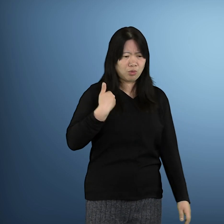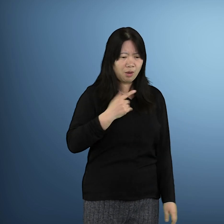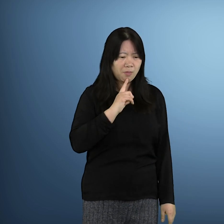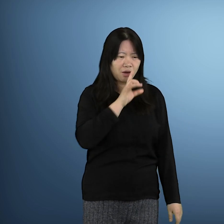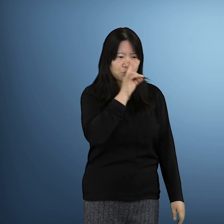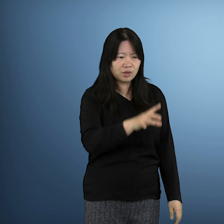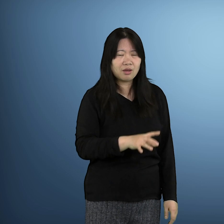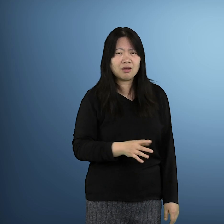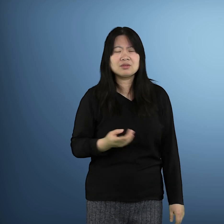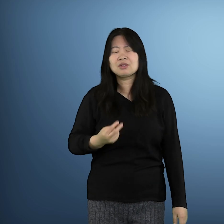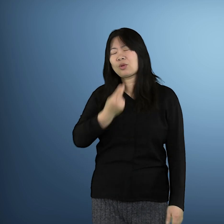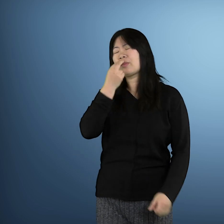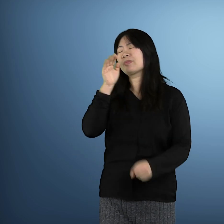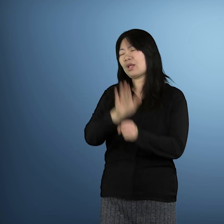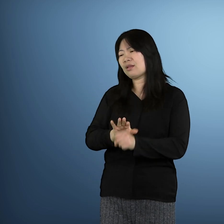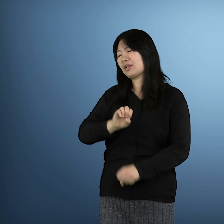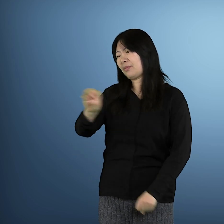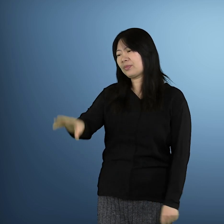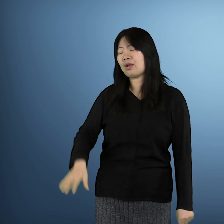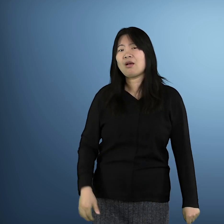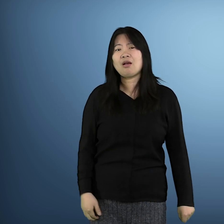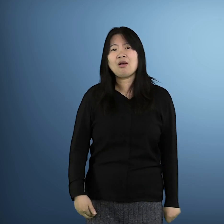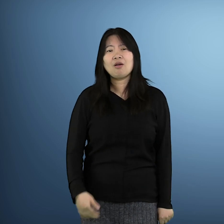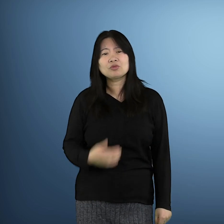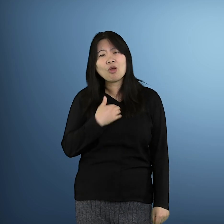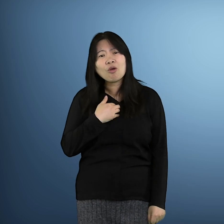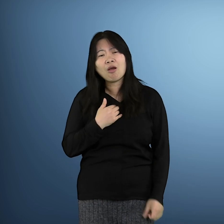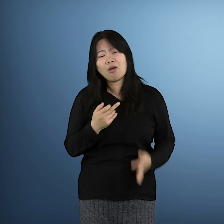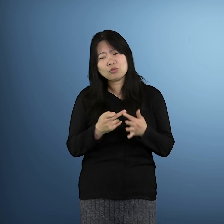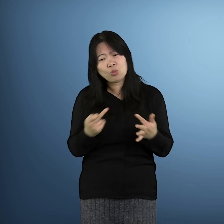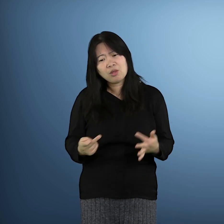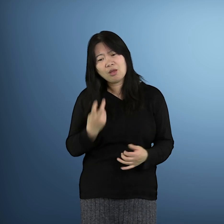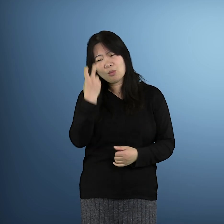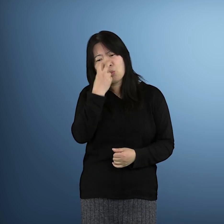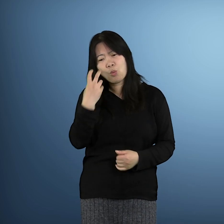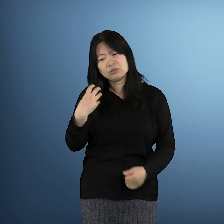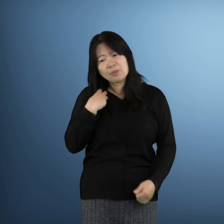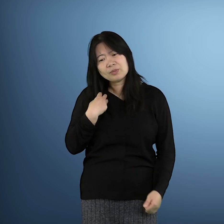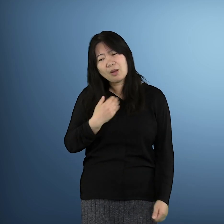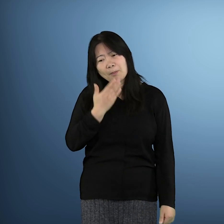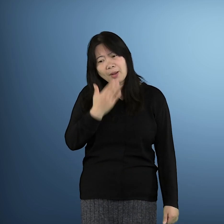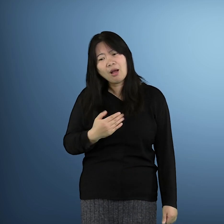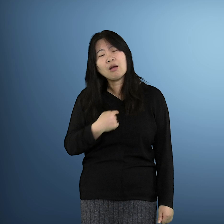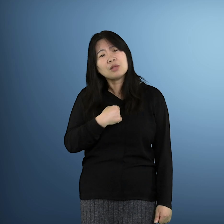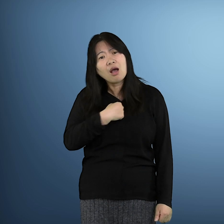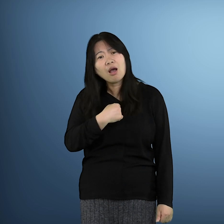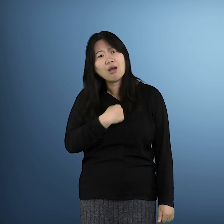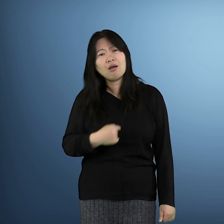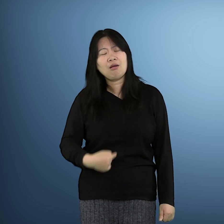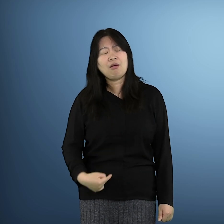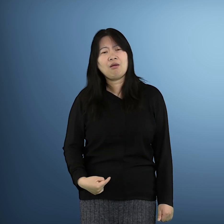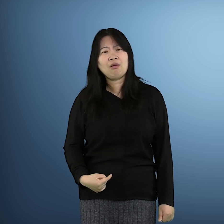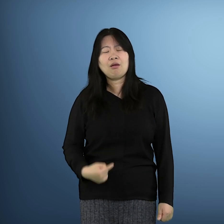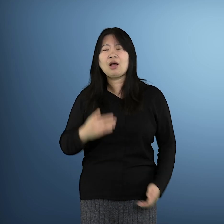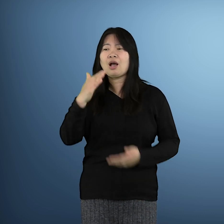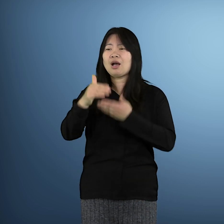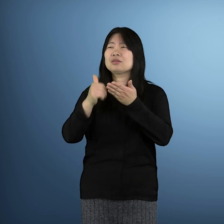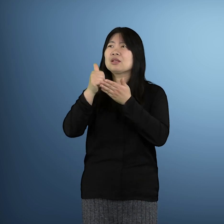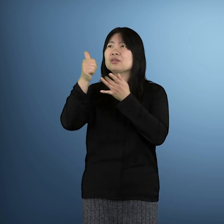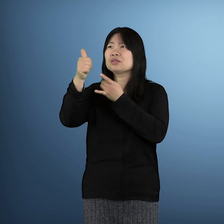답변은 내가 그 녀석을 내가 보호하는 자입니까? 지키는 자입니까? 하나님